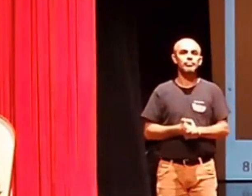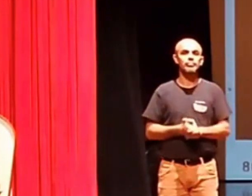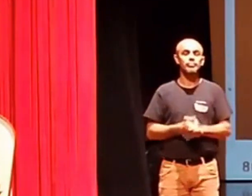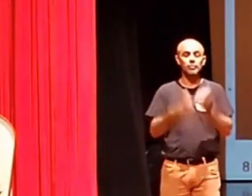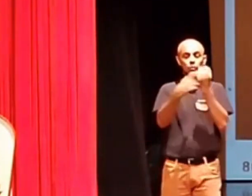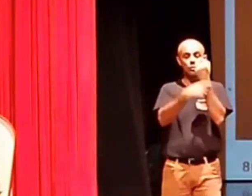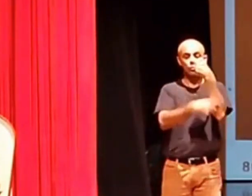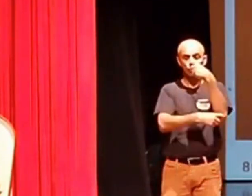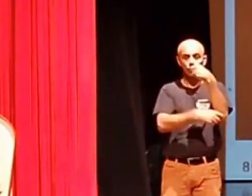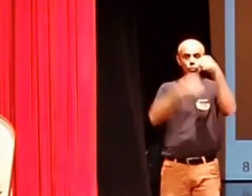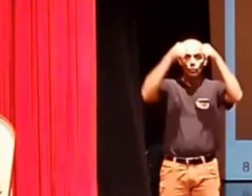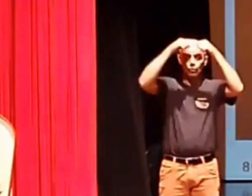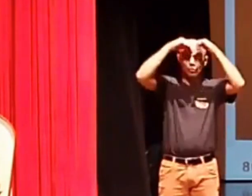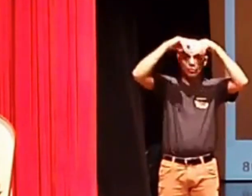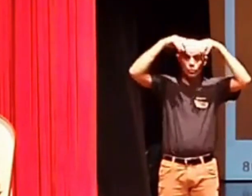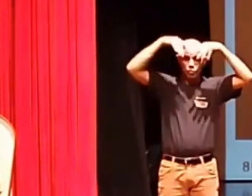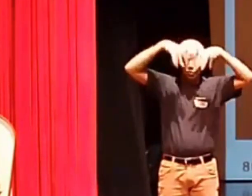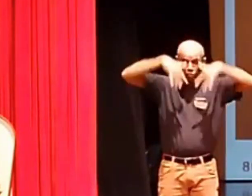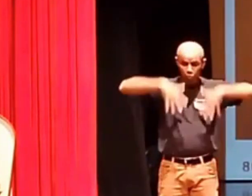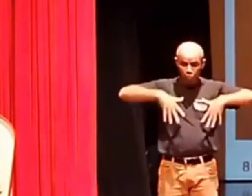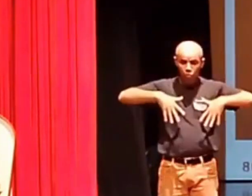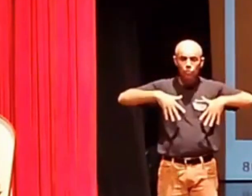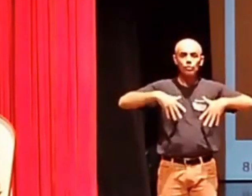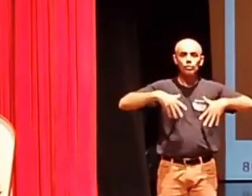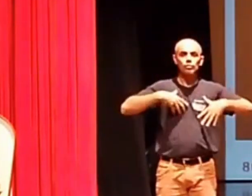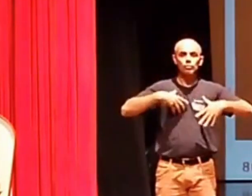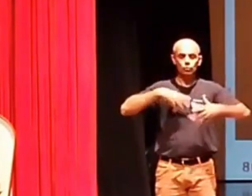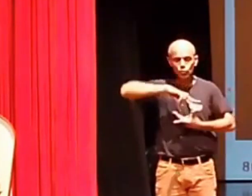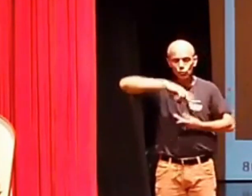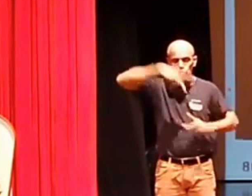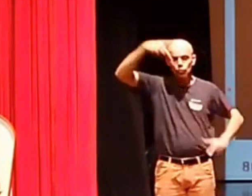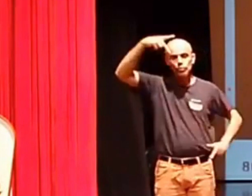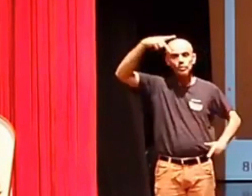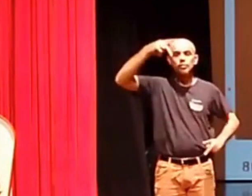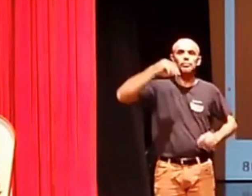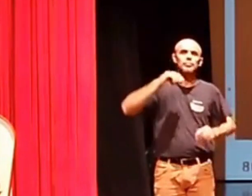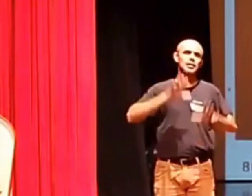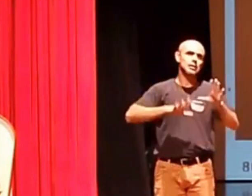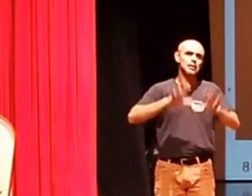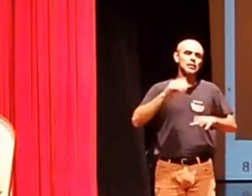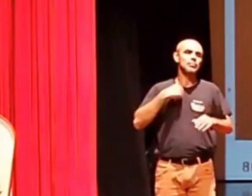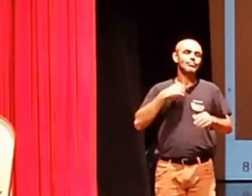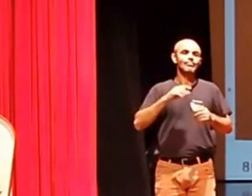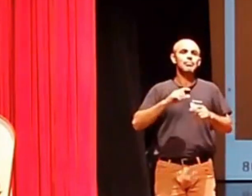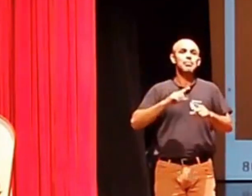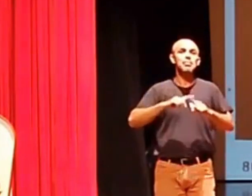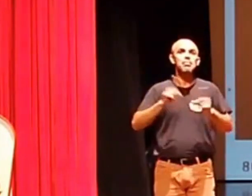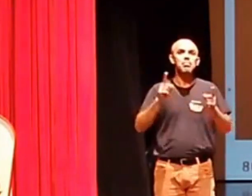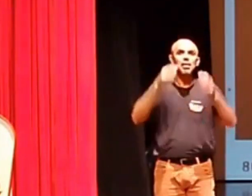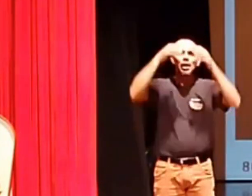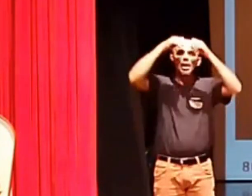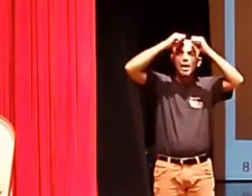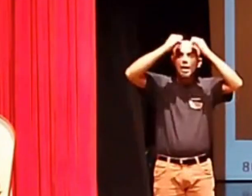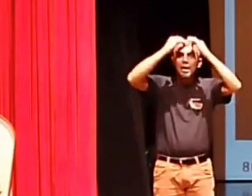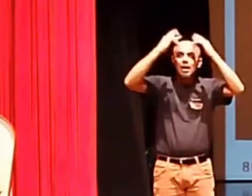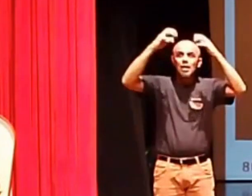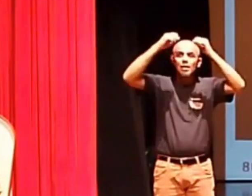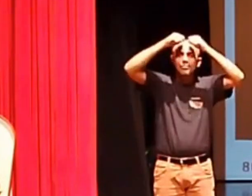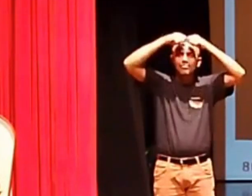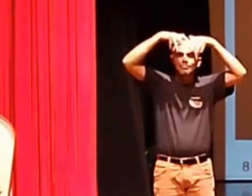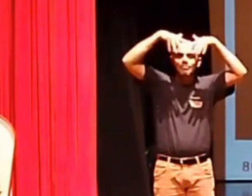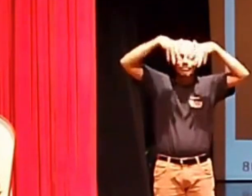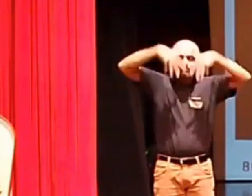Escoliose neurológica congênita ou distrófica, né? São escolioses mais de causas neurológicas.